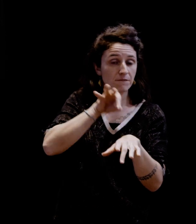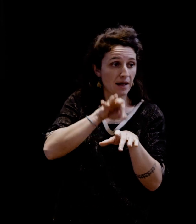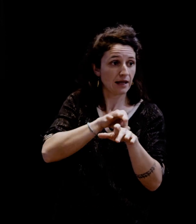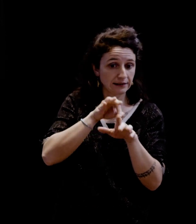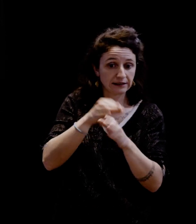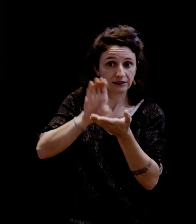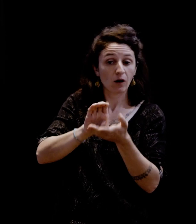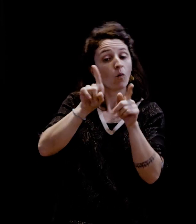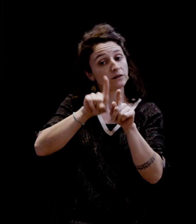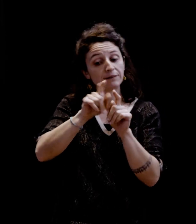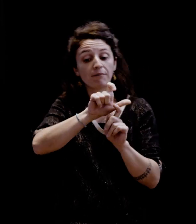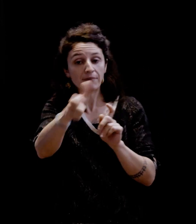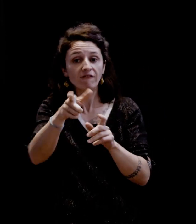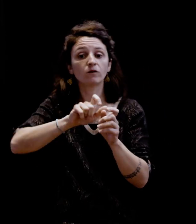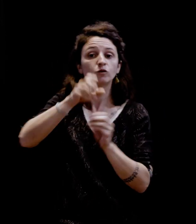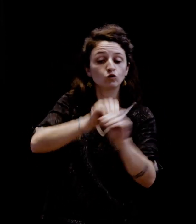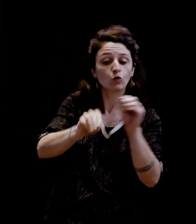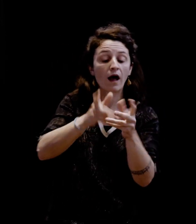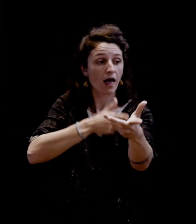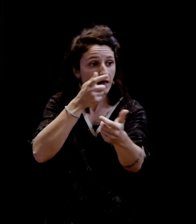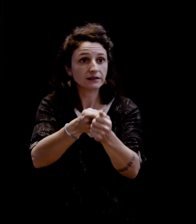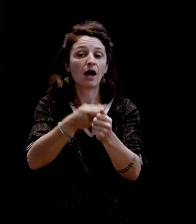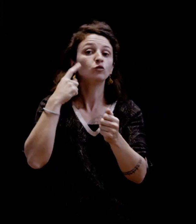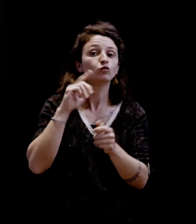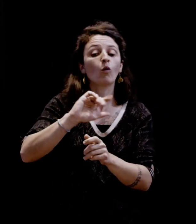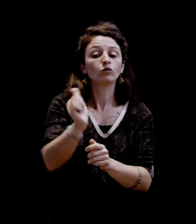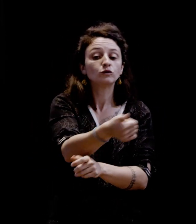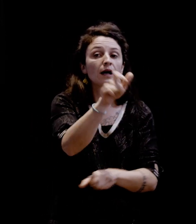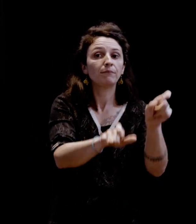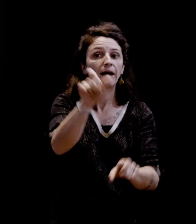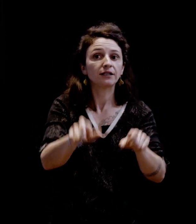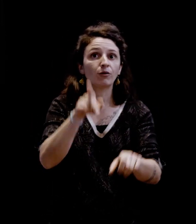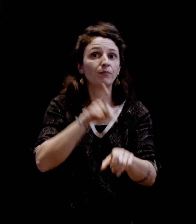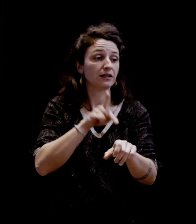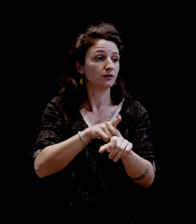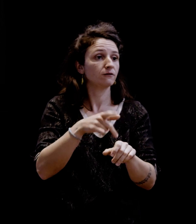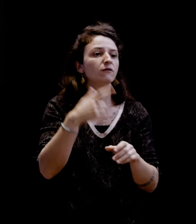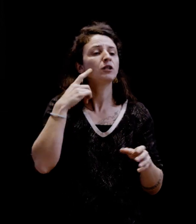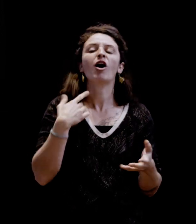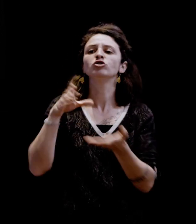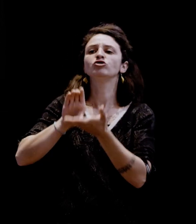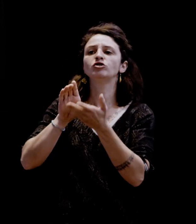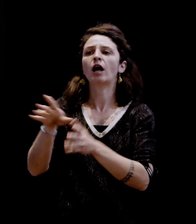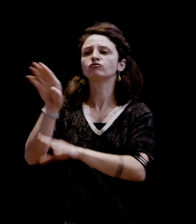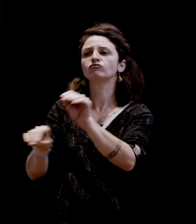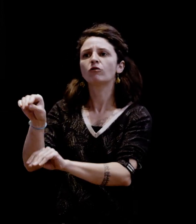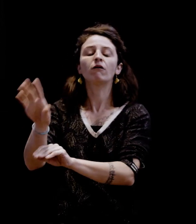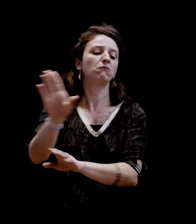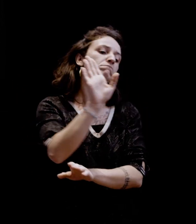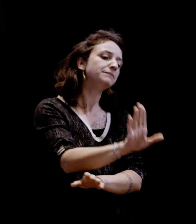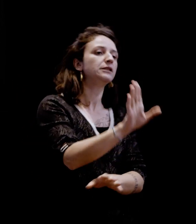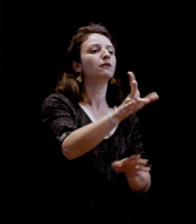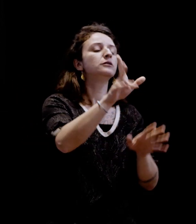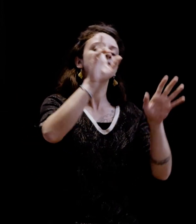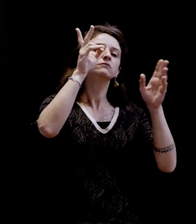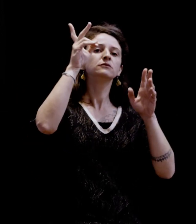nos thérapeutiques. Il faut adapter la prise en charge pour chaque patient. Ça ne veut rien dire on prend en charge les patients avec un syndrome charge, on prend en charge les patients avec une trisomie, on